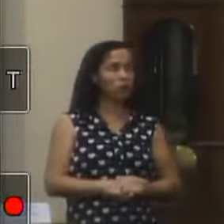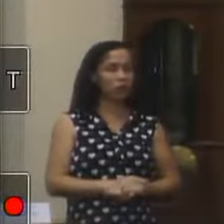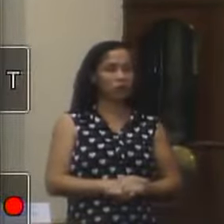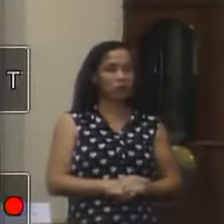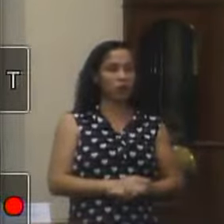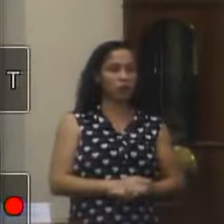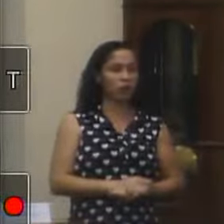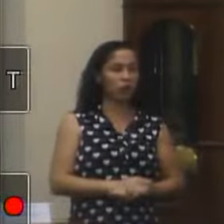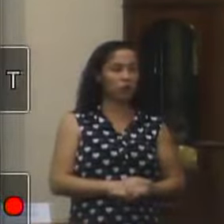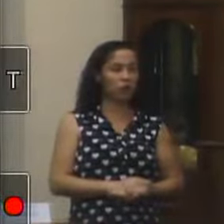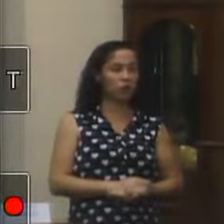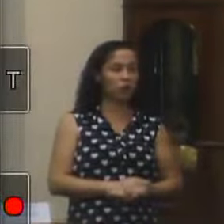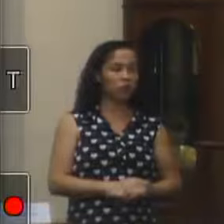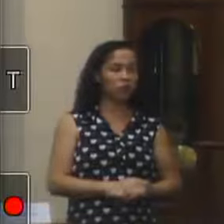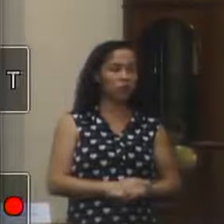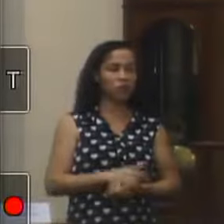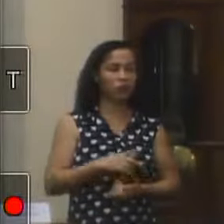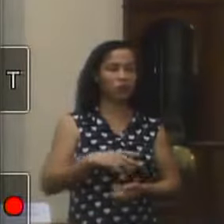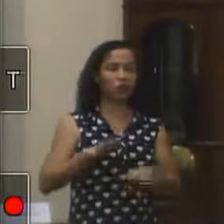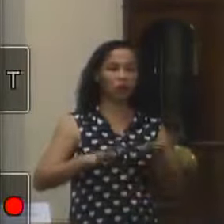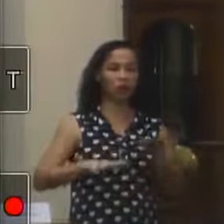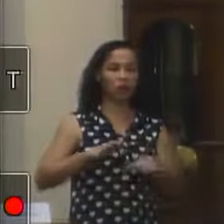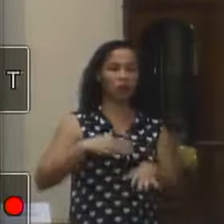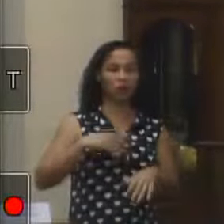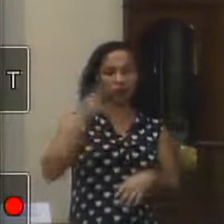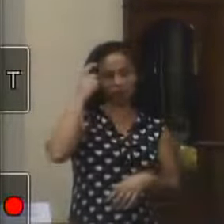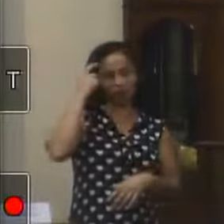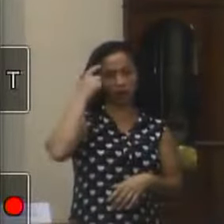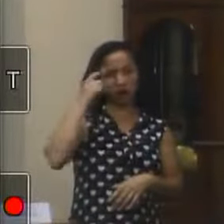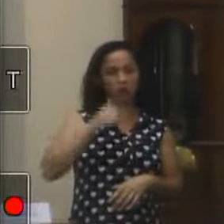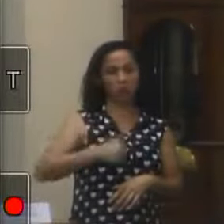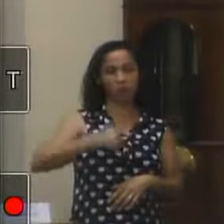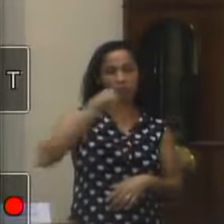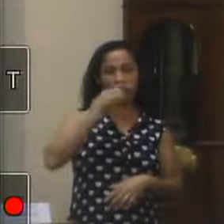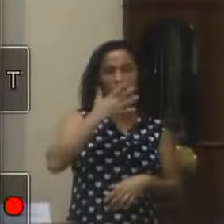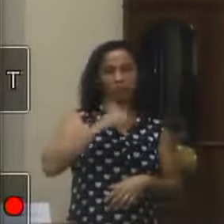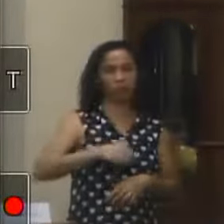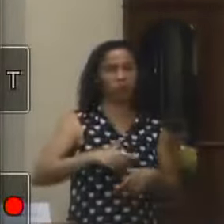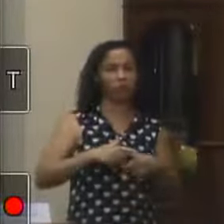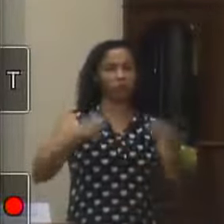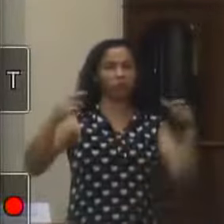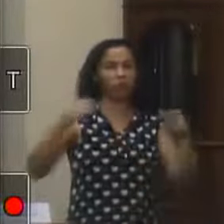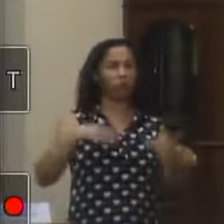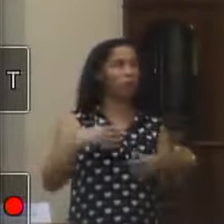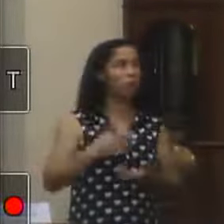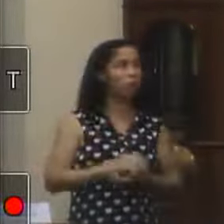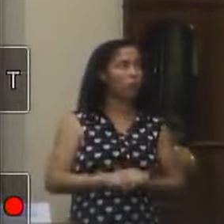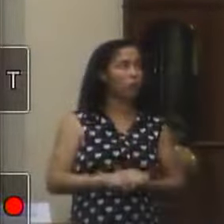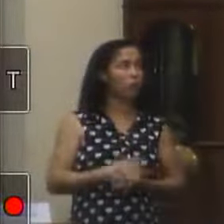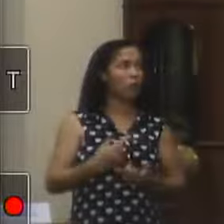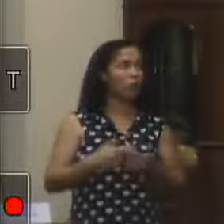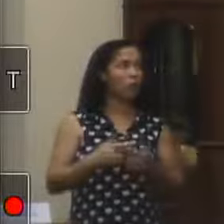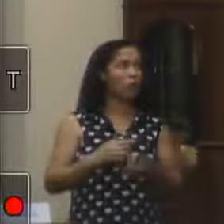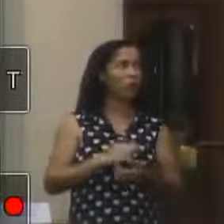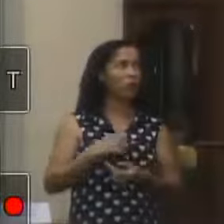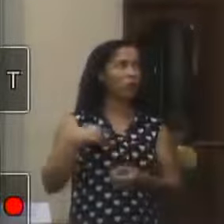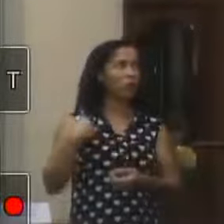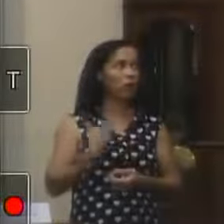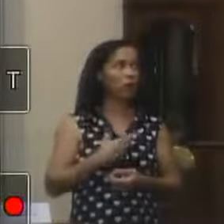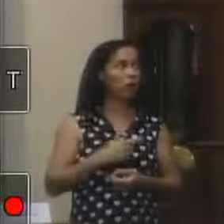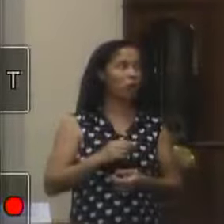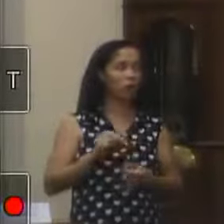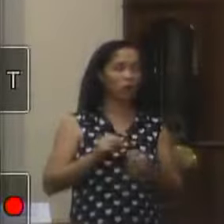logicamente, né, tem lá suas deficiências, mas tem uma cabeça imensa, e eles não garantiu, porque, coincidentemente, nós fomos lá para